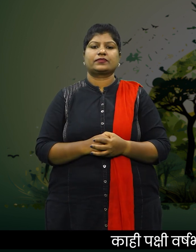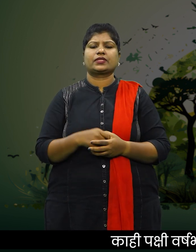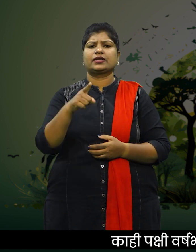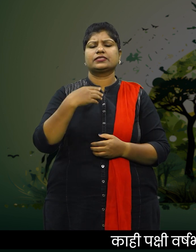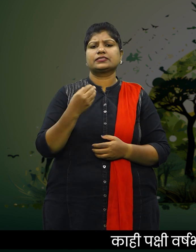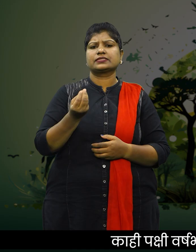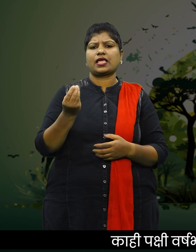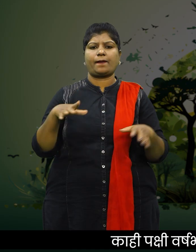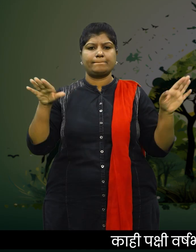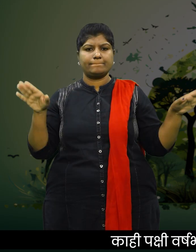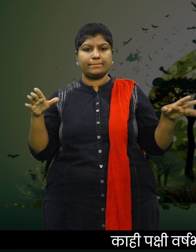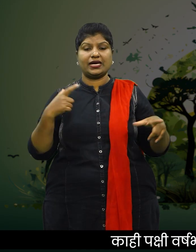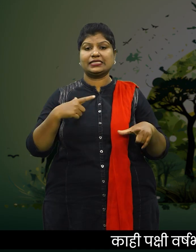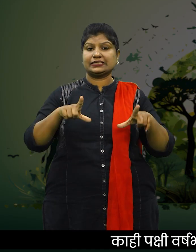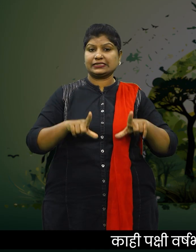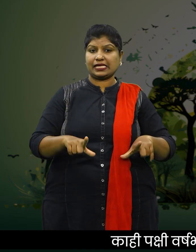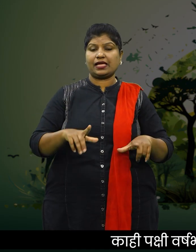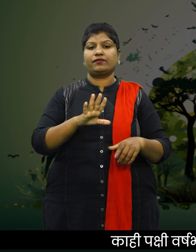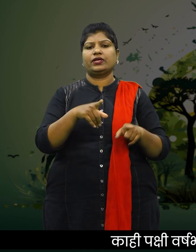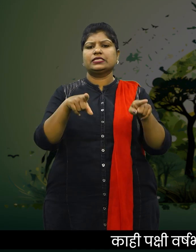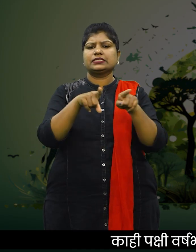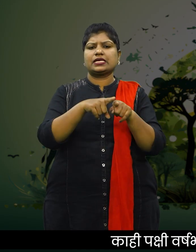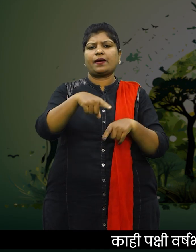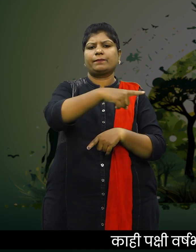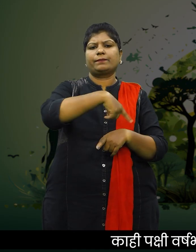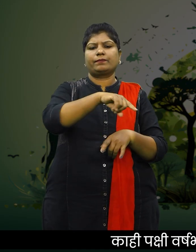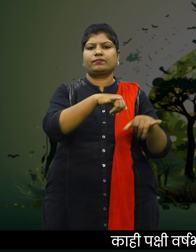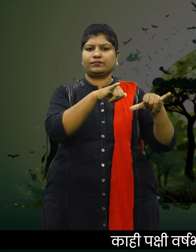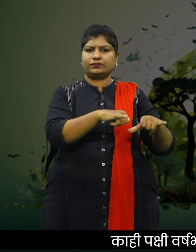काही पक्षी वर्षभर एकाच अधिवासात राहत असतात.